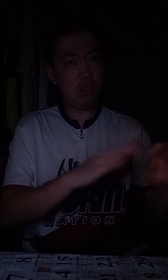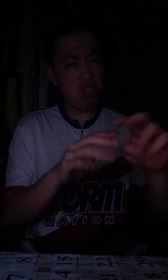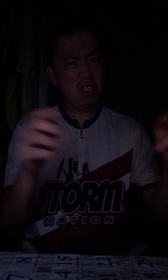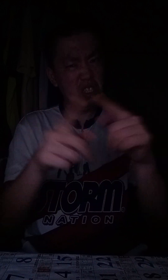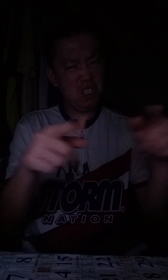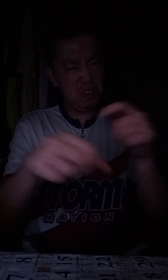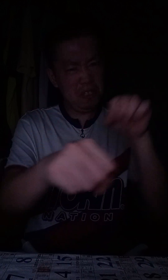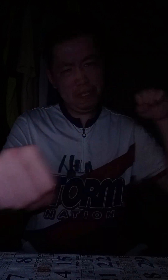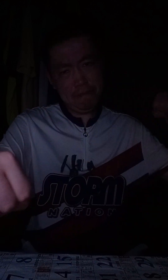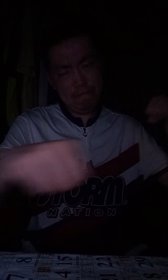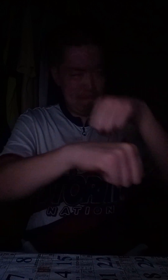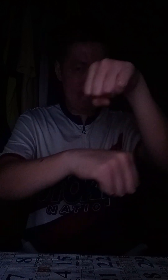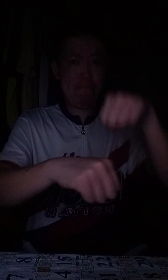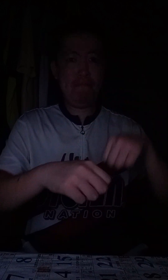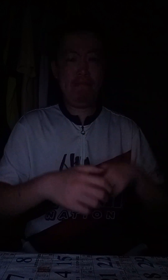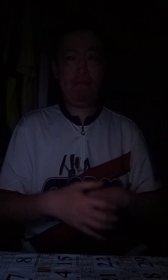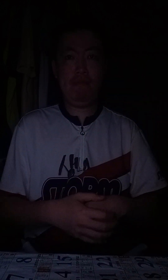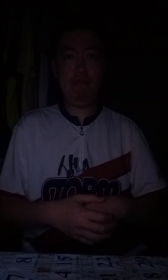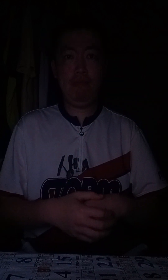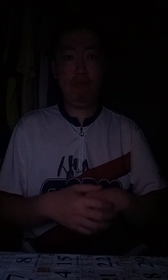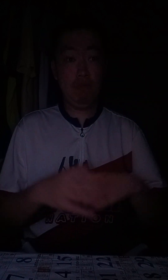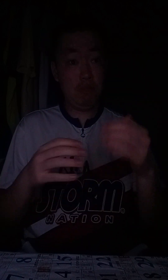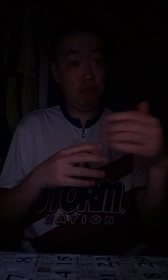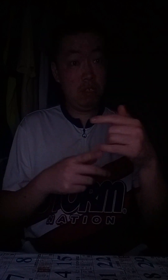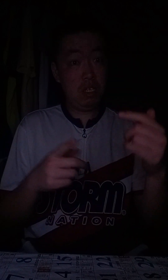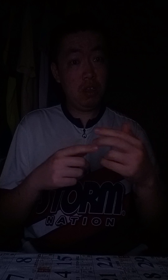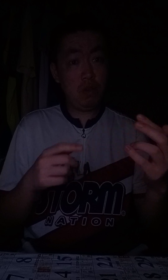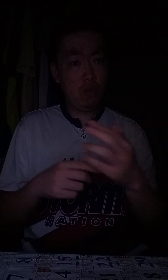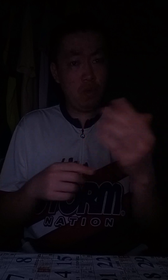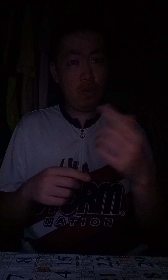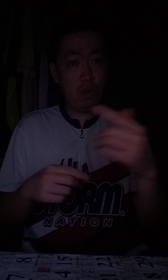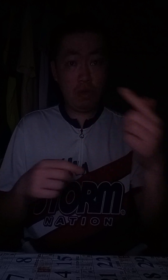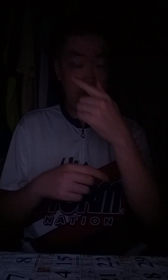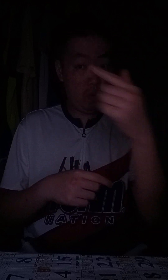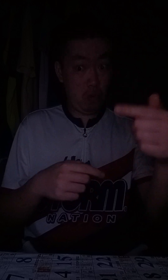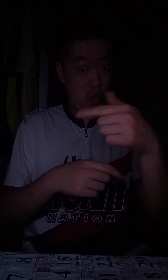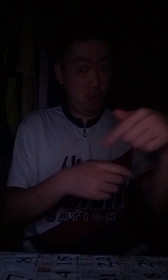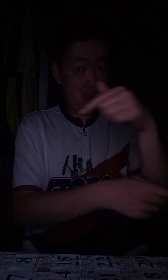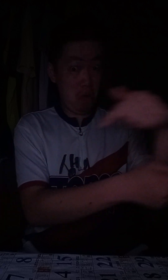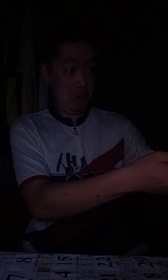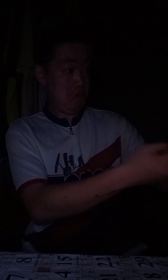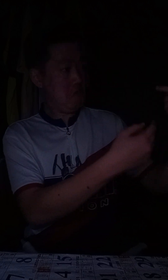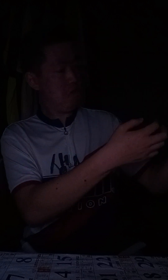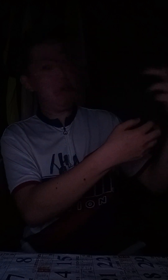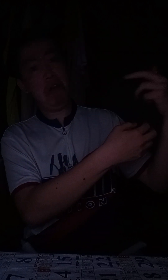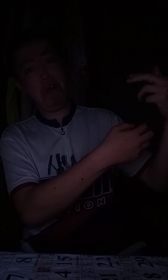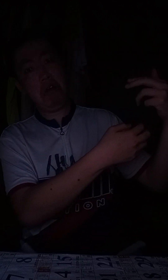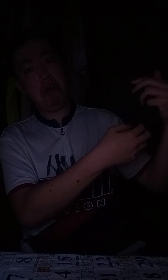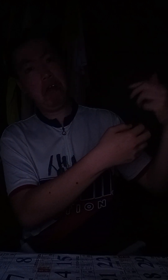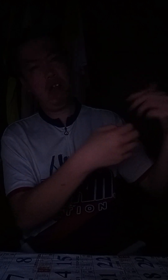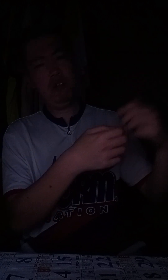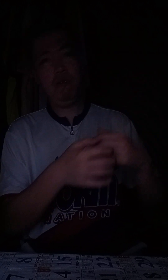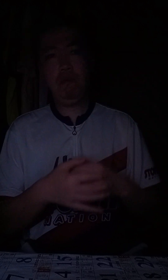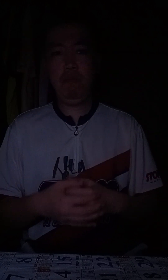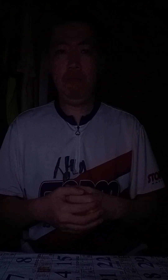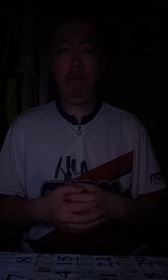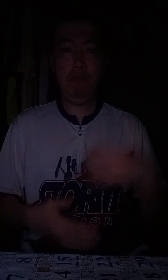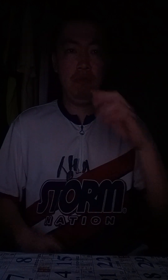그대로 들이받았습니다. 기다리는데 하고 일로 방향을 막 오더라고 무서워가지고 막 도망쳤어요. 어젯밤